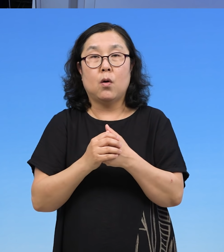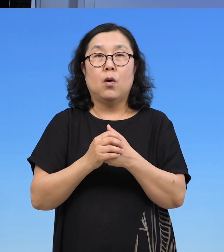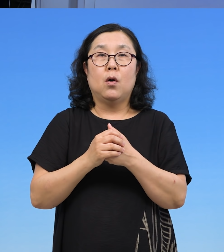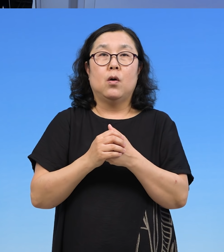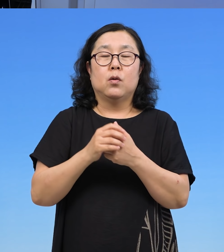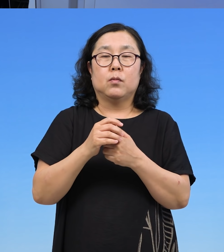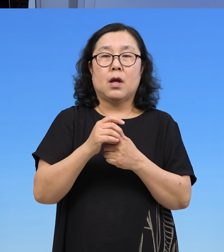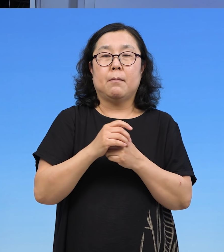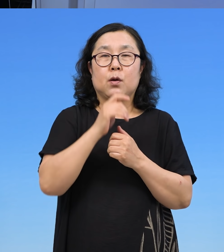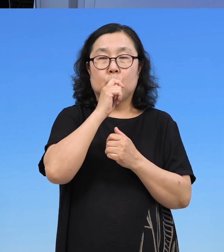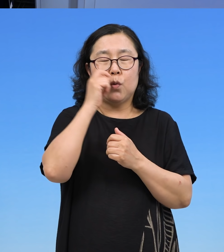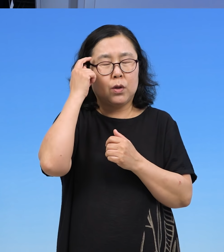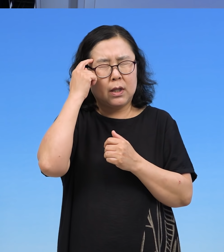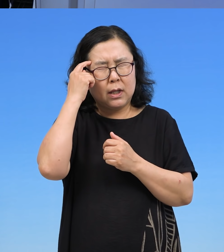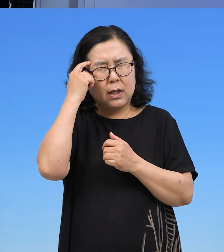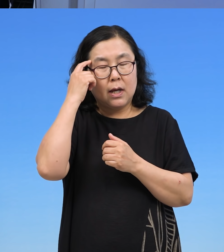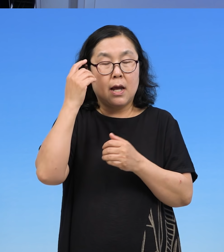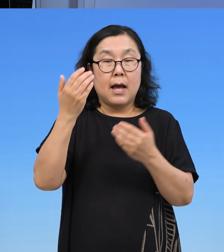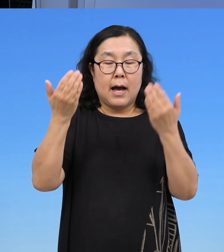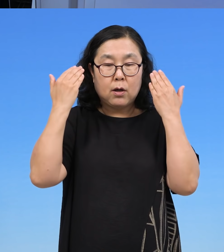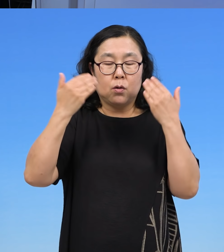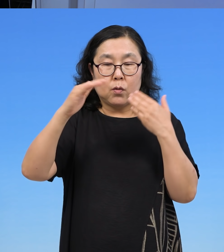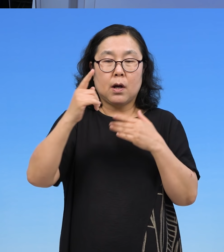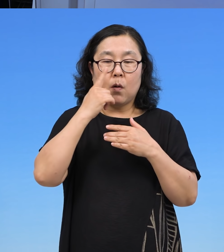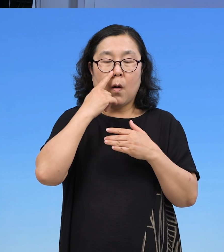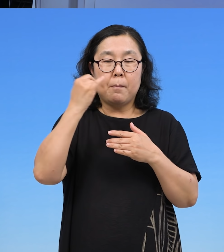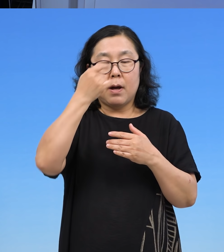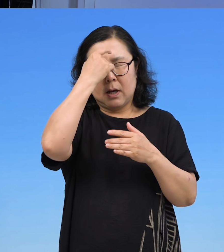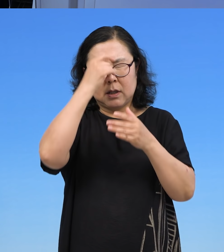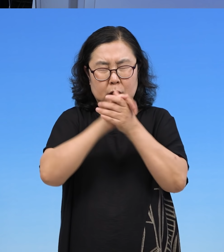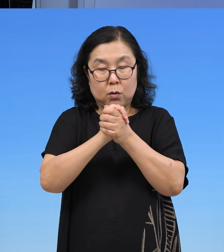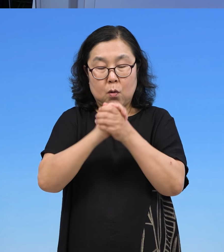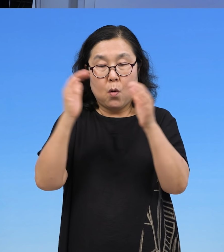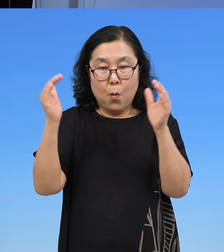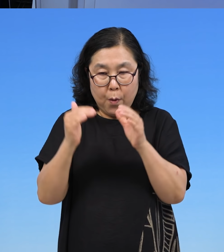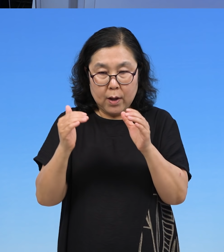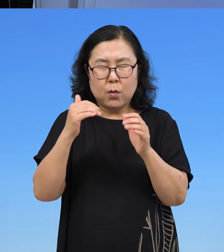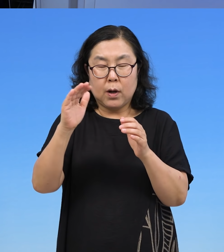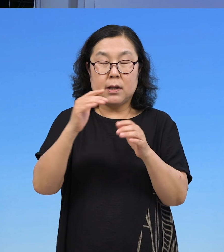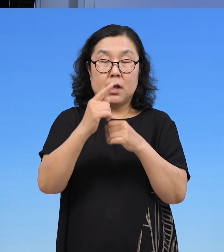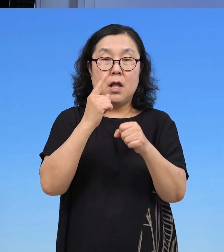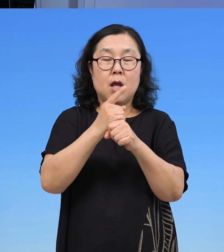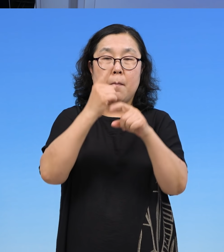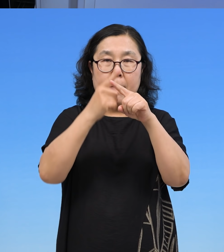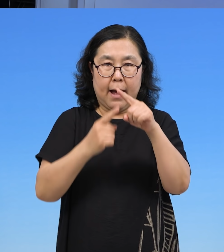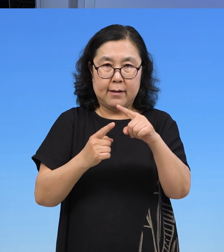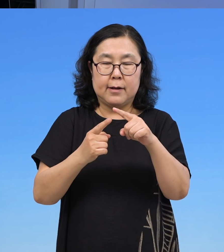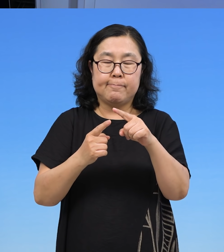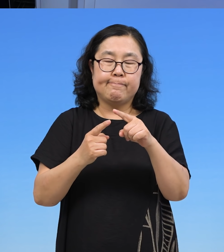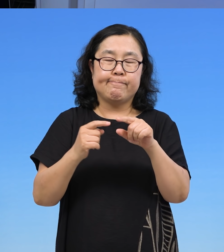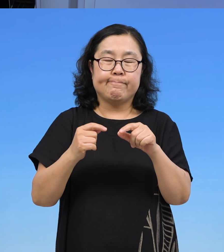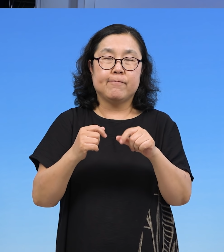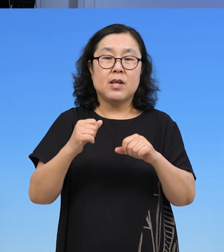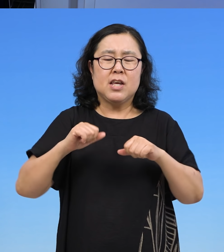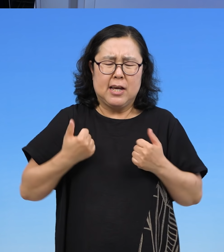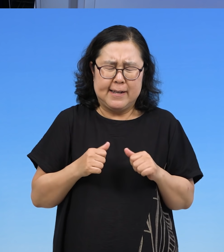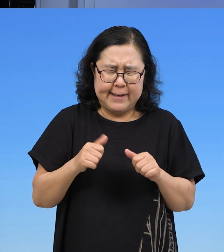궁금해해서 혼자 큐티 학교도 가고 어머니 기도에도 쫓아가고 그렇게 1년 반을 달려왔습니다